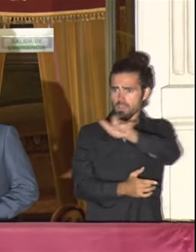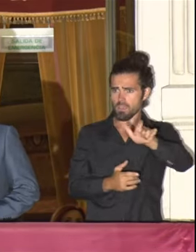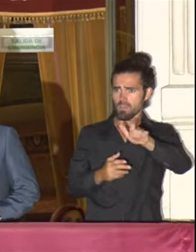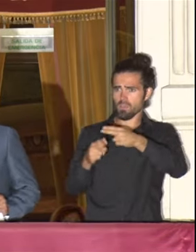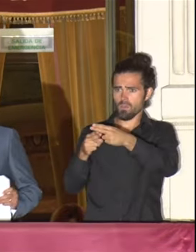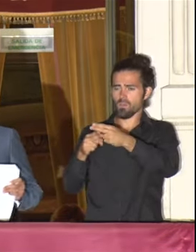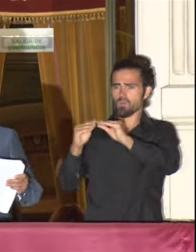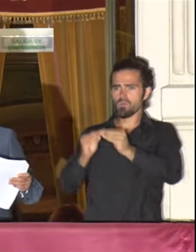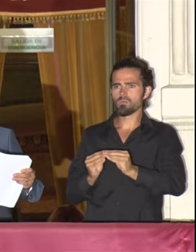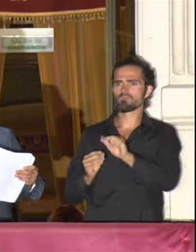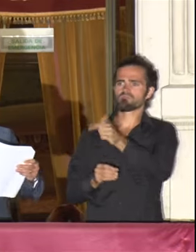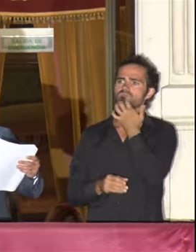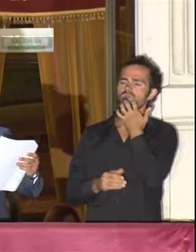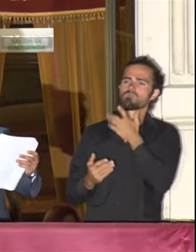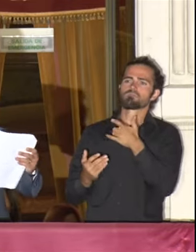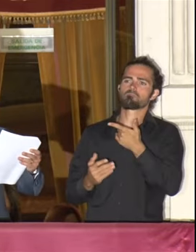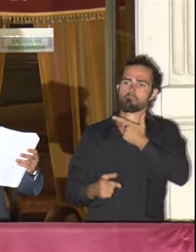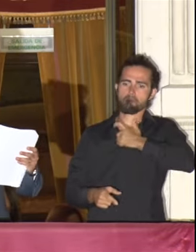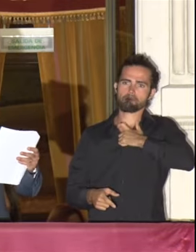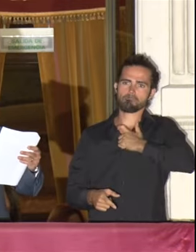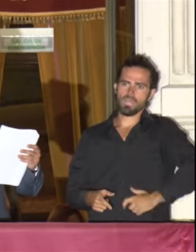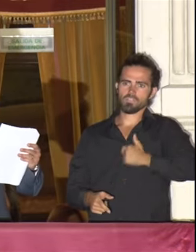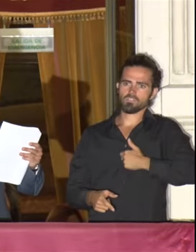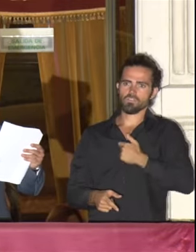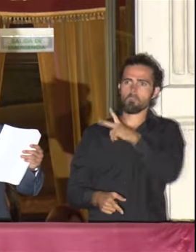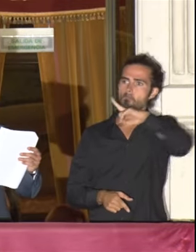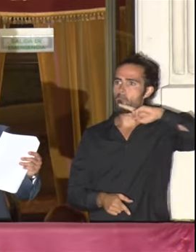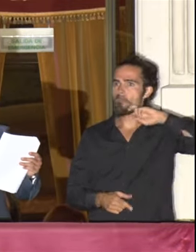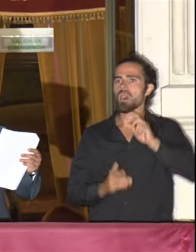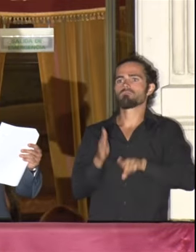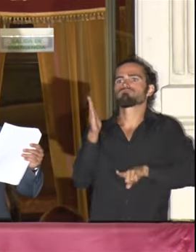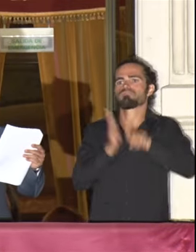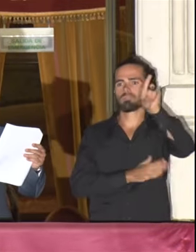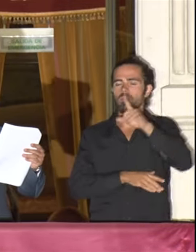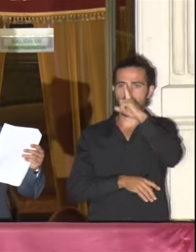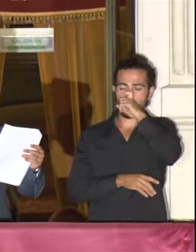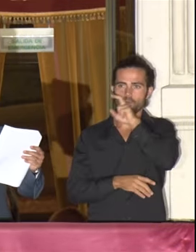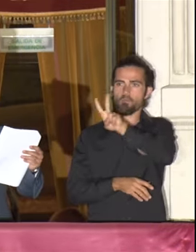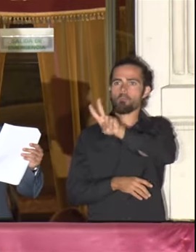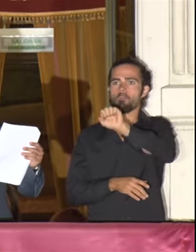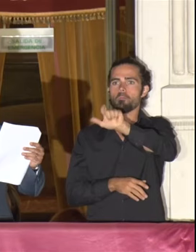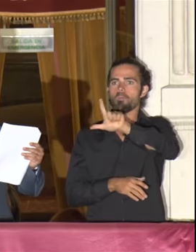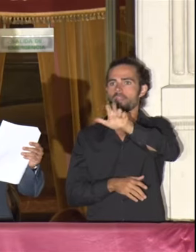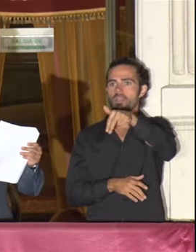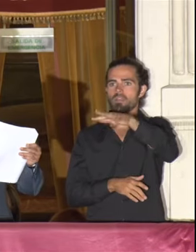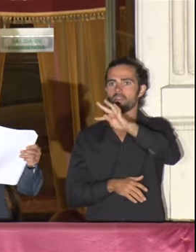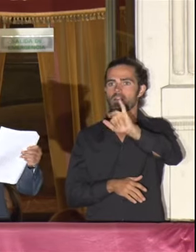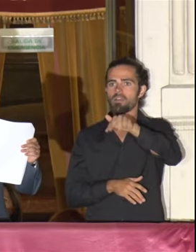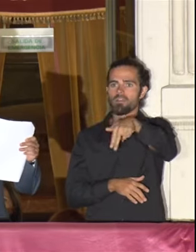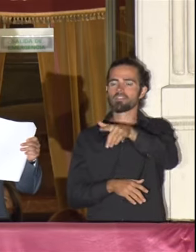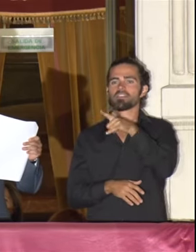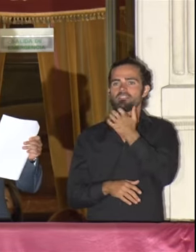mejorar como persona. Recuerdo de aquella época, pues, a Valentín, cachondo, era el área, ¿no? Todos tenían